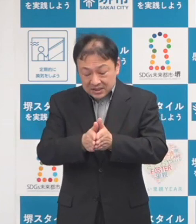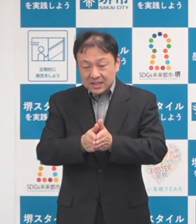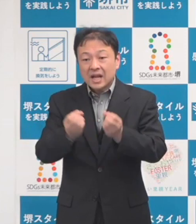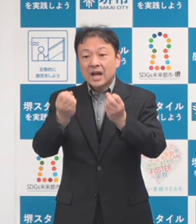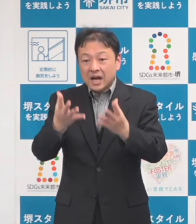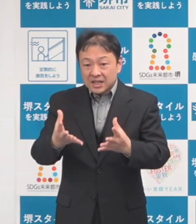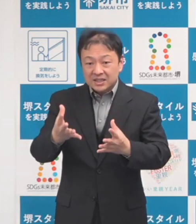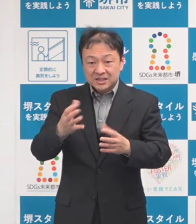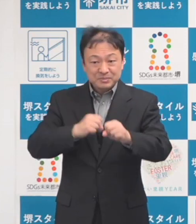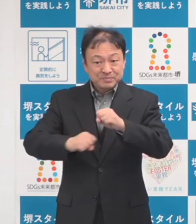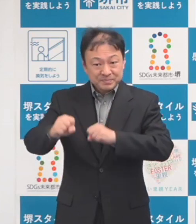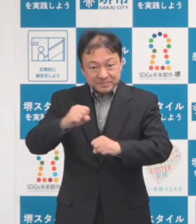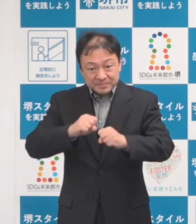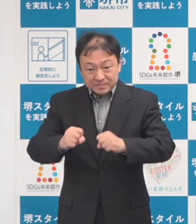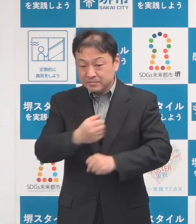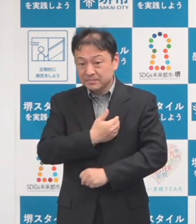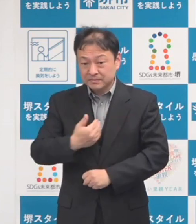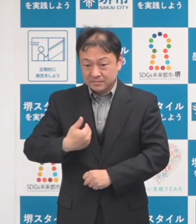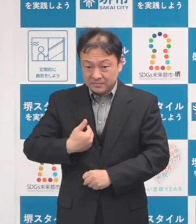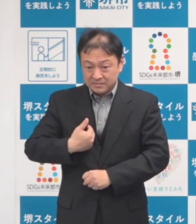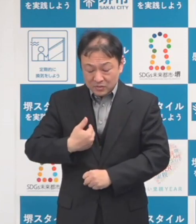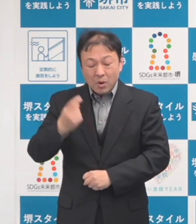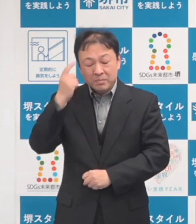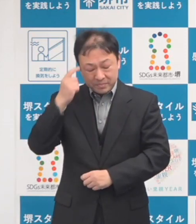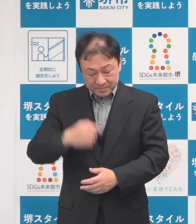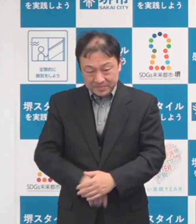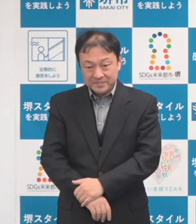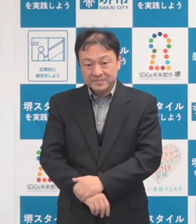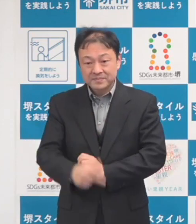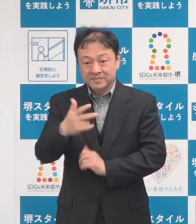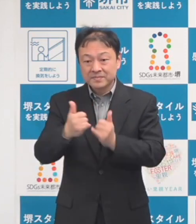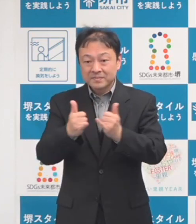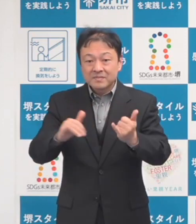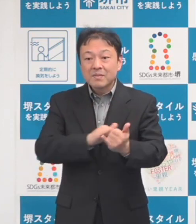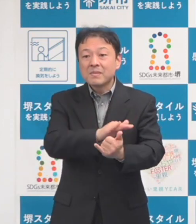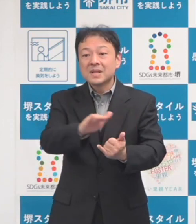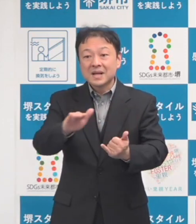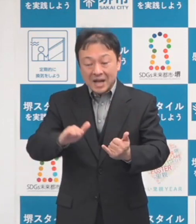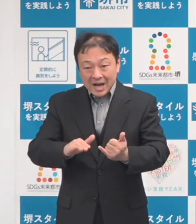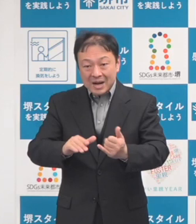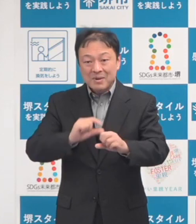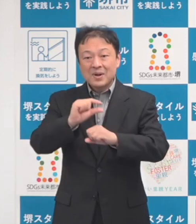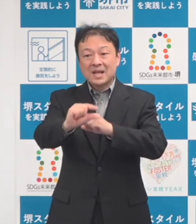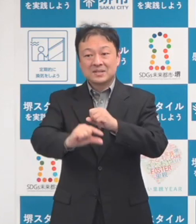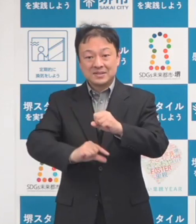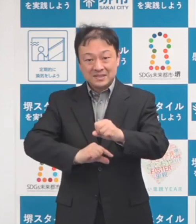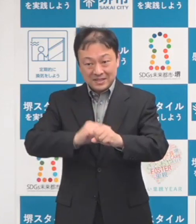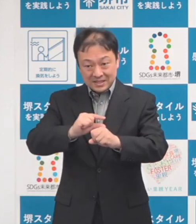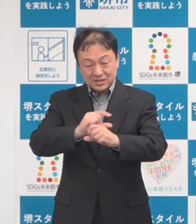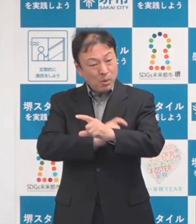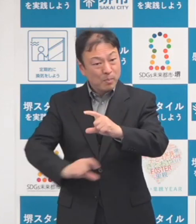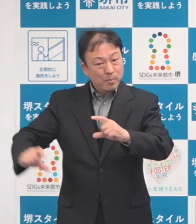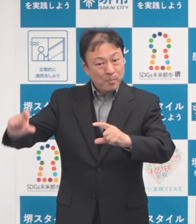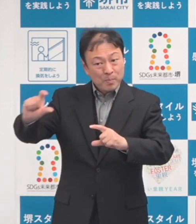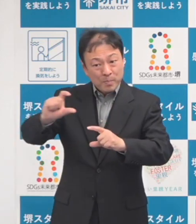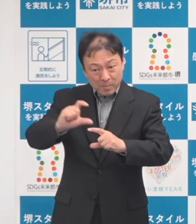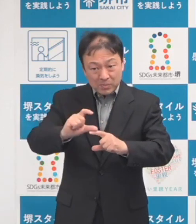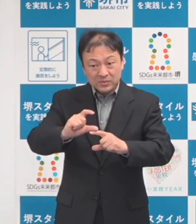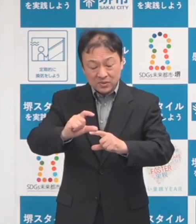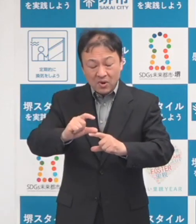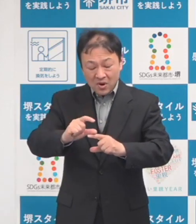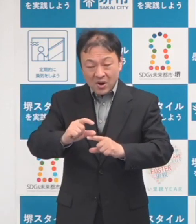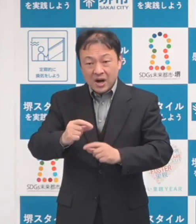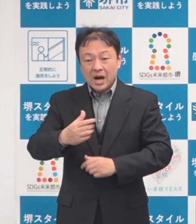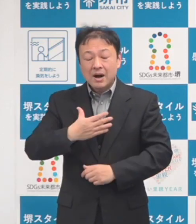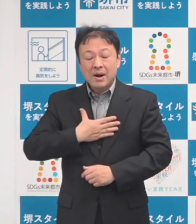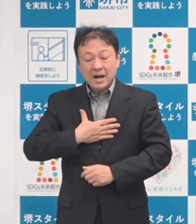を生み出したいと考えております。市民の皆様には SDGs をさらに身近に感じていただいて、